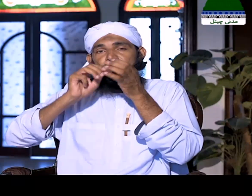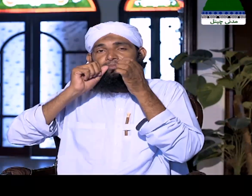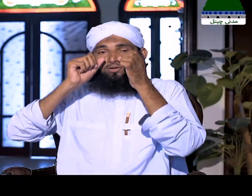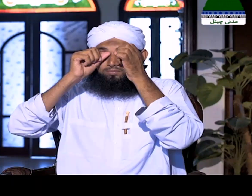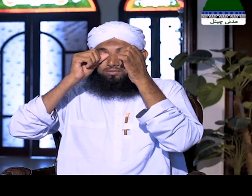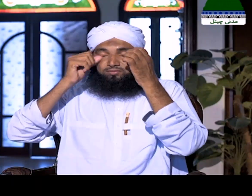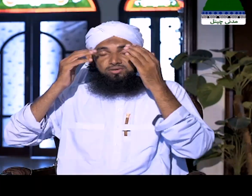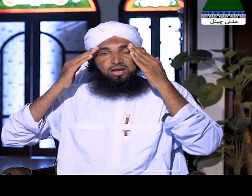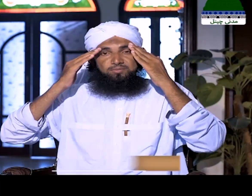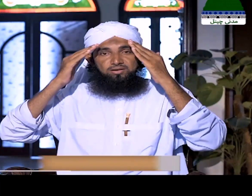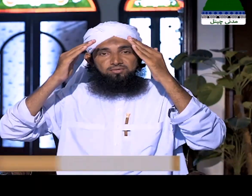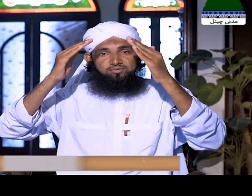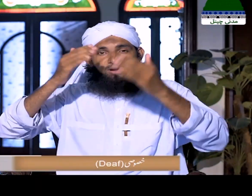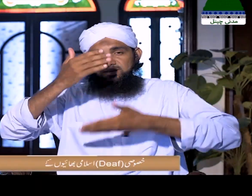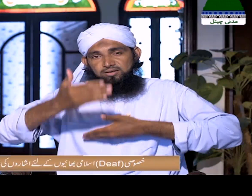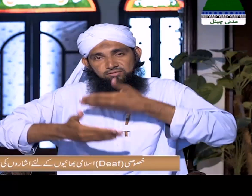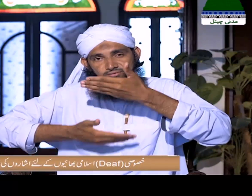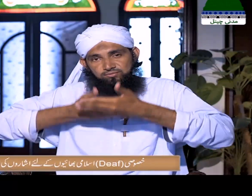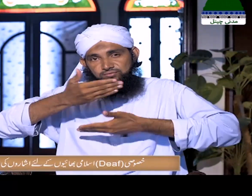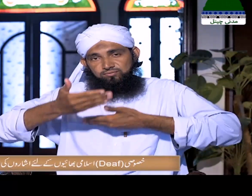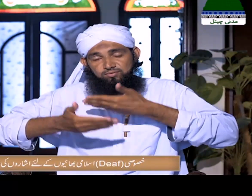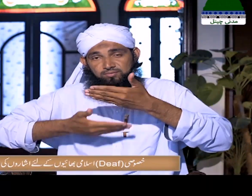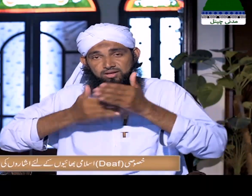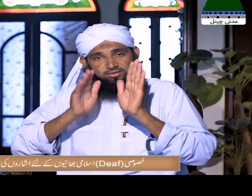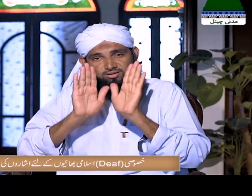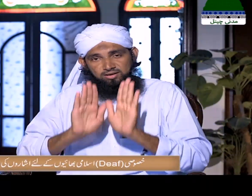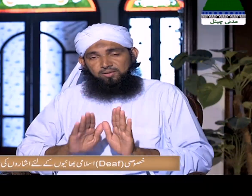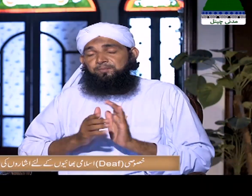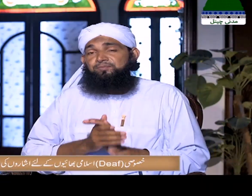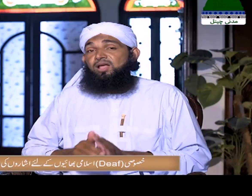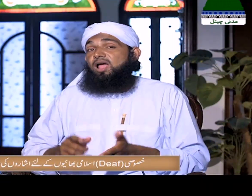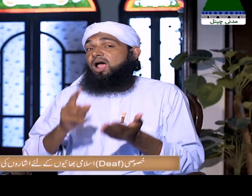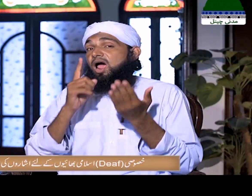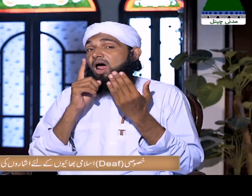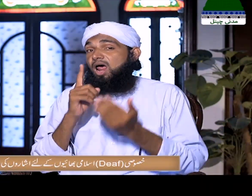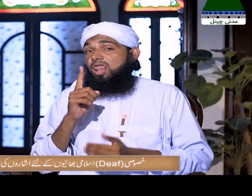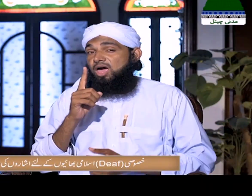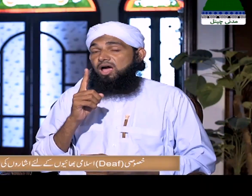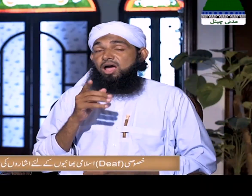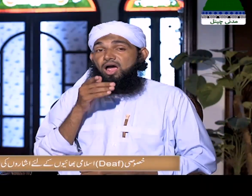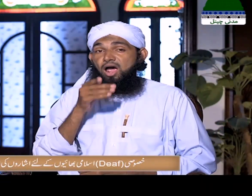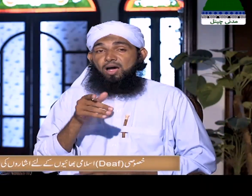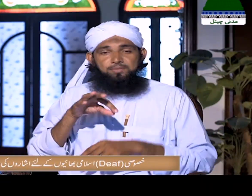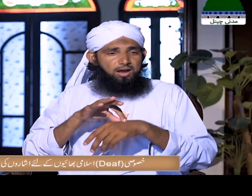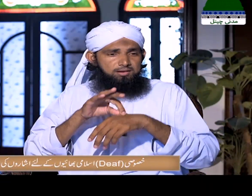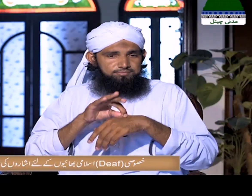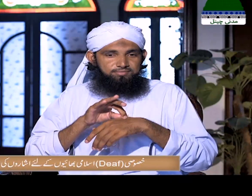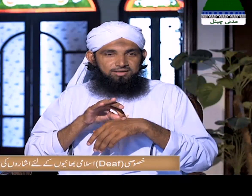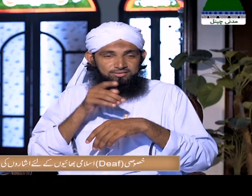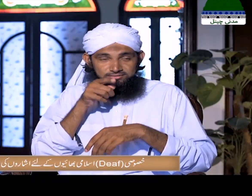کا فرمان ہدایت نشان ہے، اللہ پاک جب اپنے بندے کے ساتھ یہ ارادہ کرتا ہے کہ اس کے مال کی